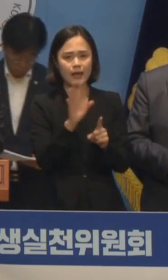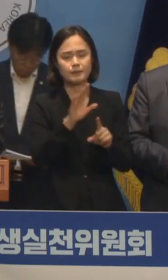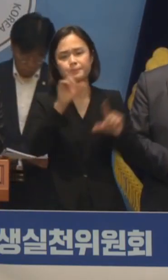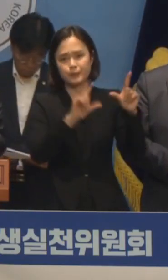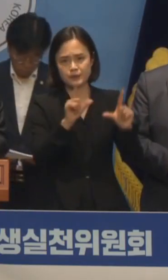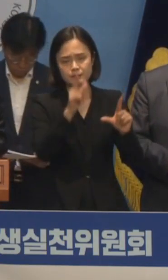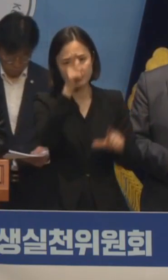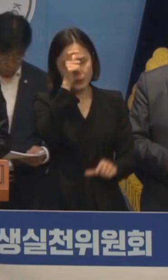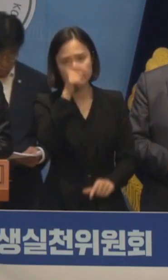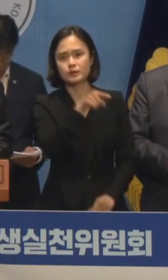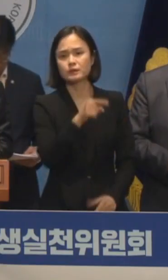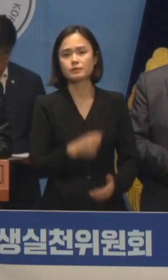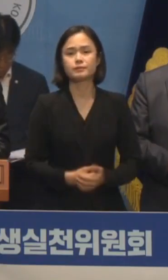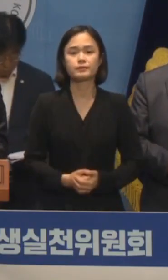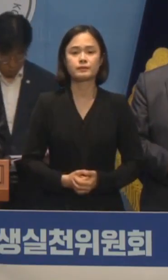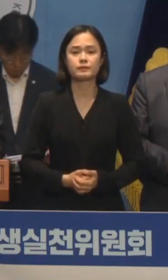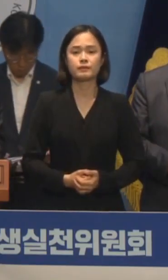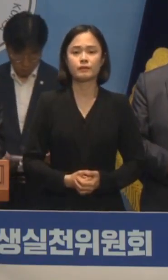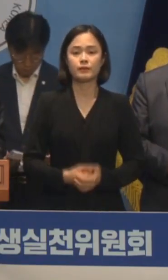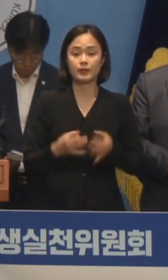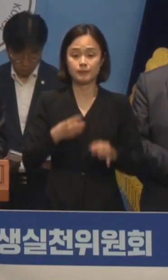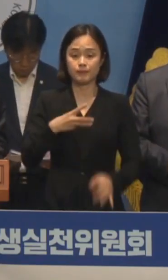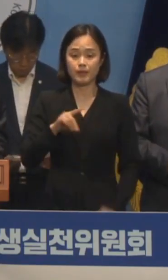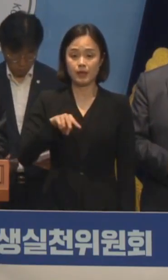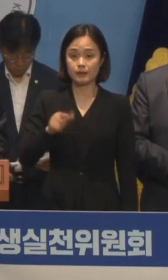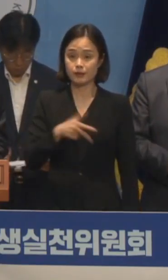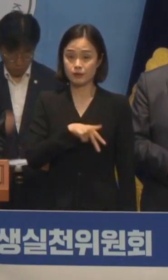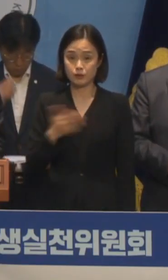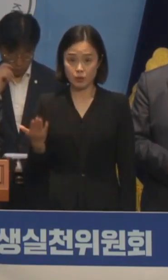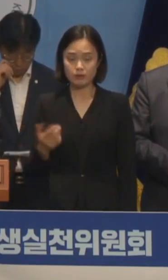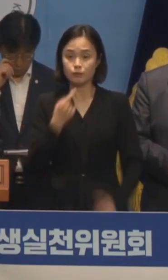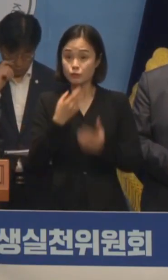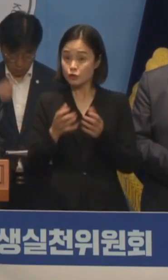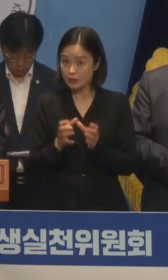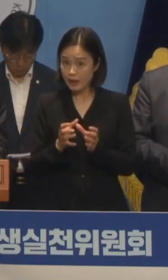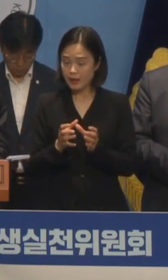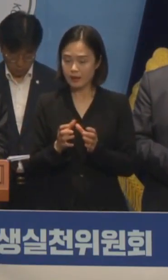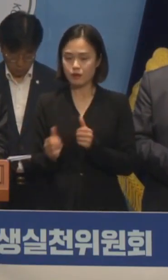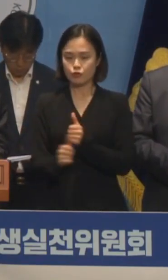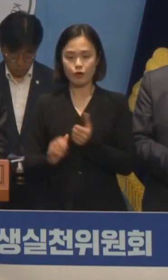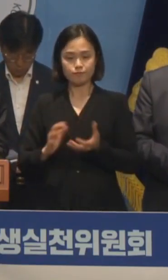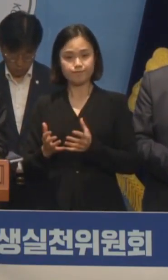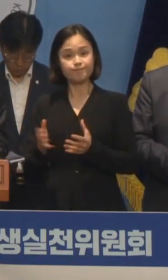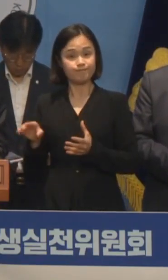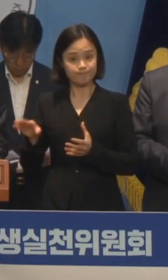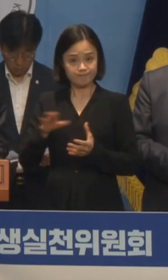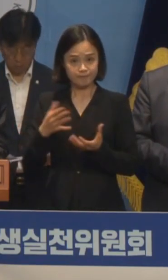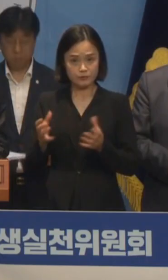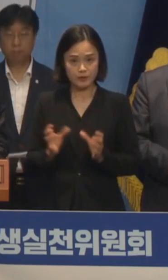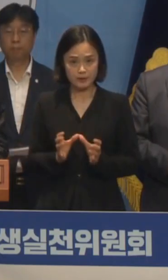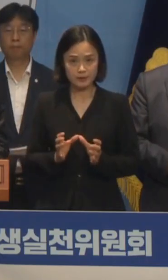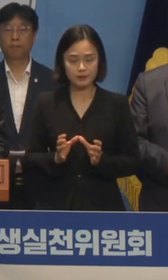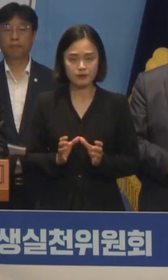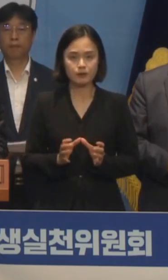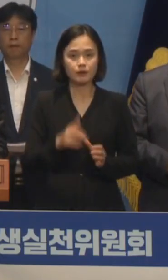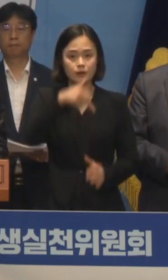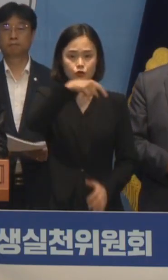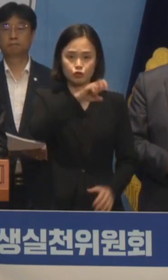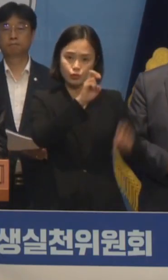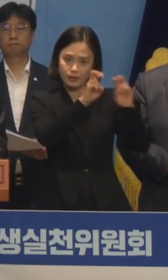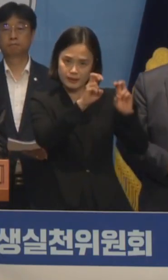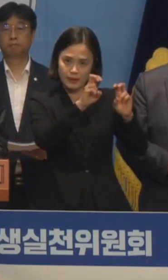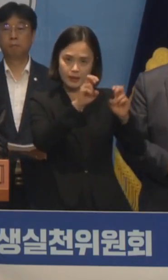네, 울산 동구 김태선입니다. 더불어민주당 을지로위원회는 쿠팡과 배달의 민족에게 강력히